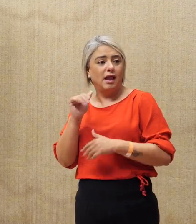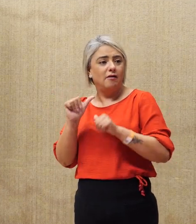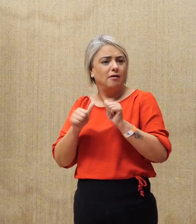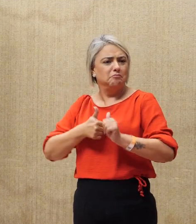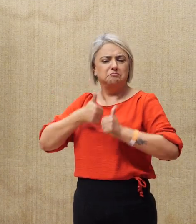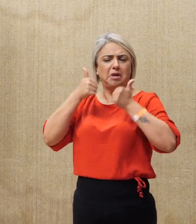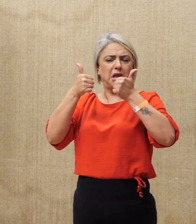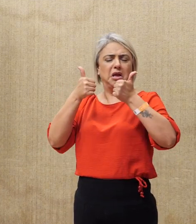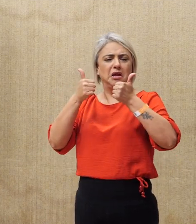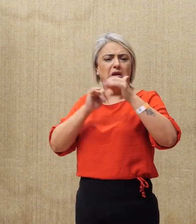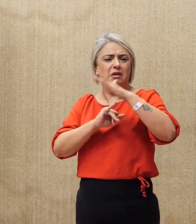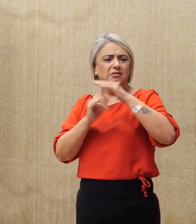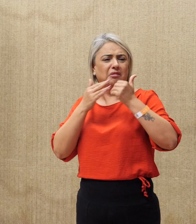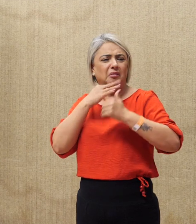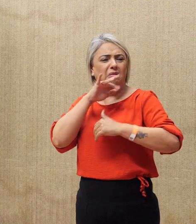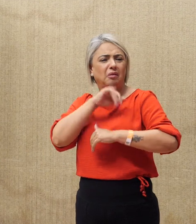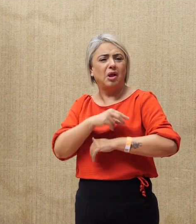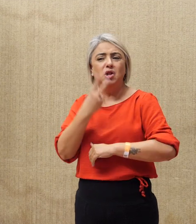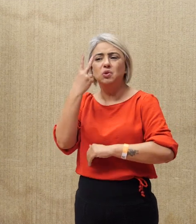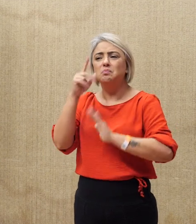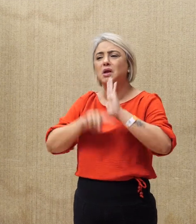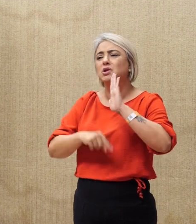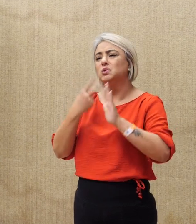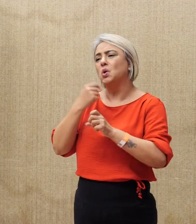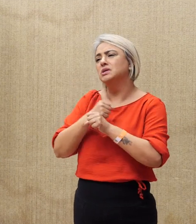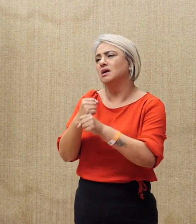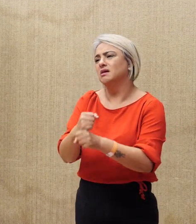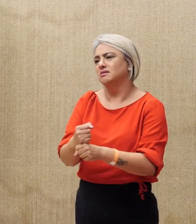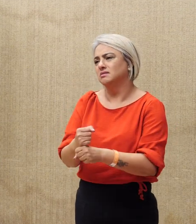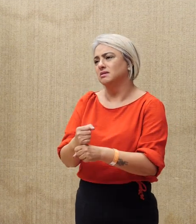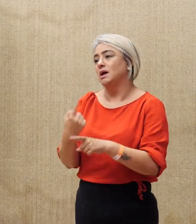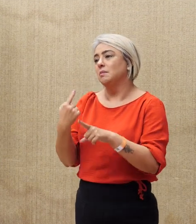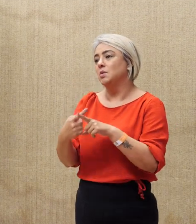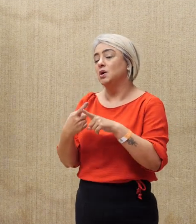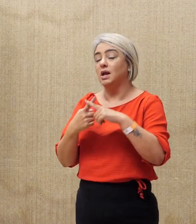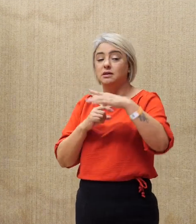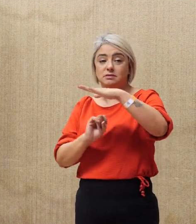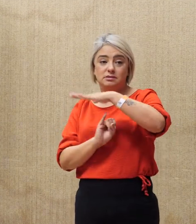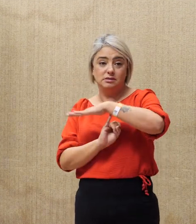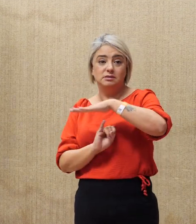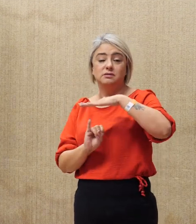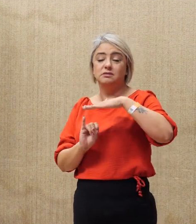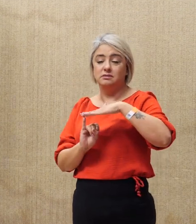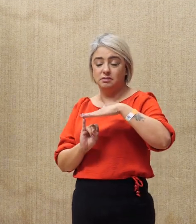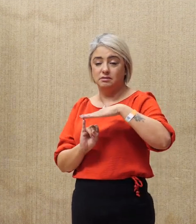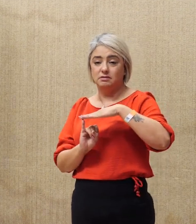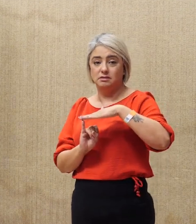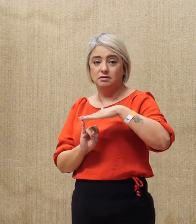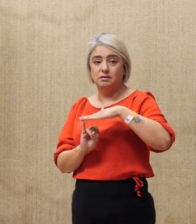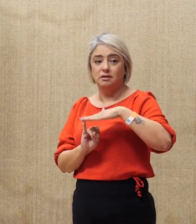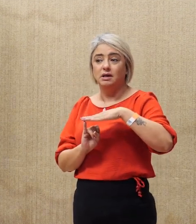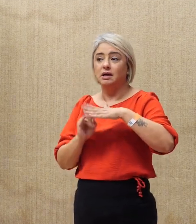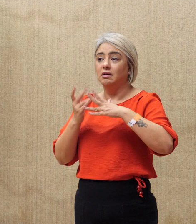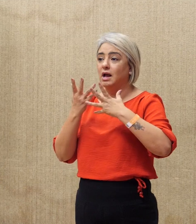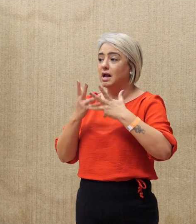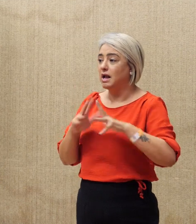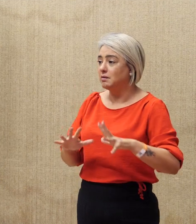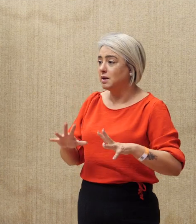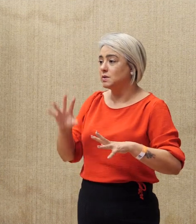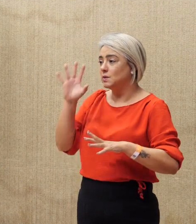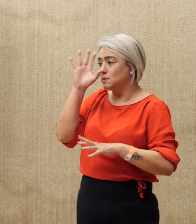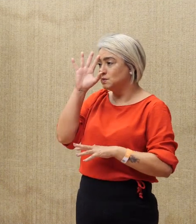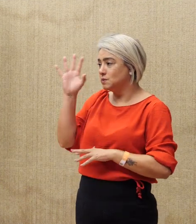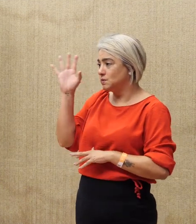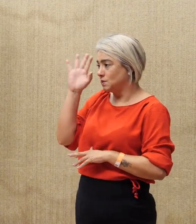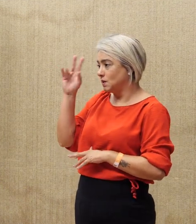tornar uma instituição ruim em menos de 2 anos. Por quê? Porque as instituições é que elas vão acabando com os